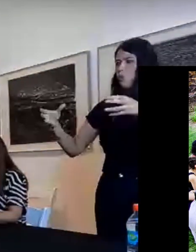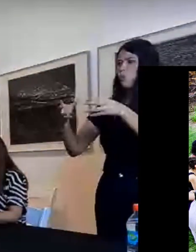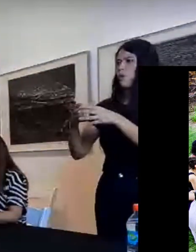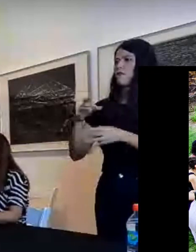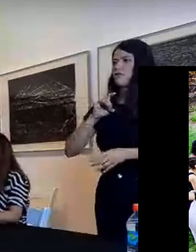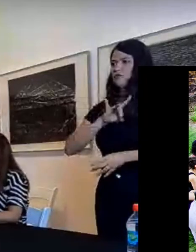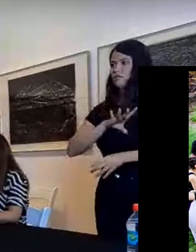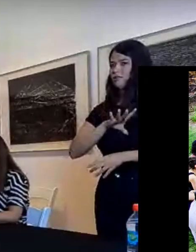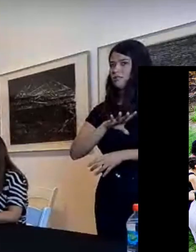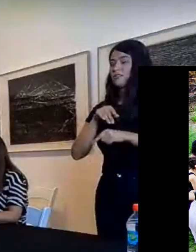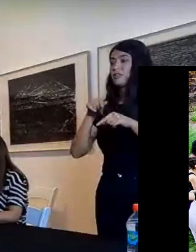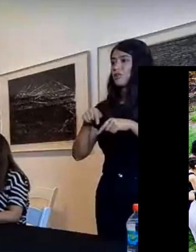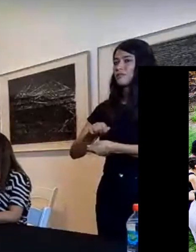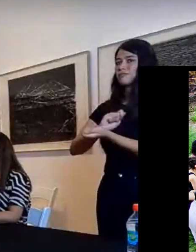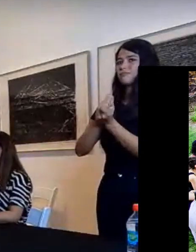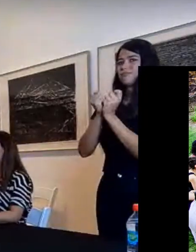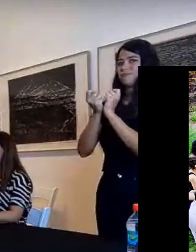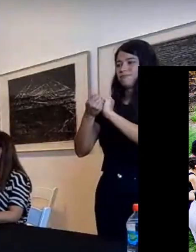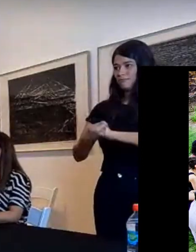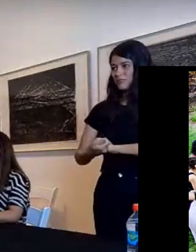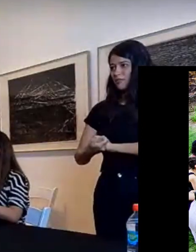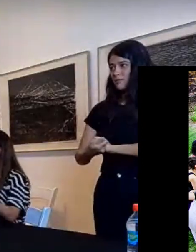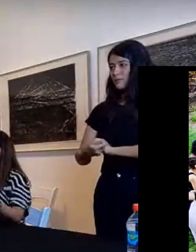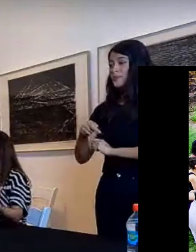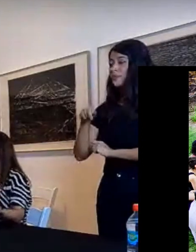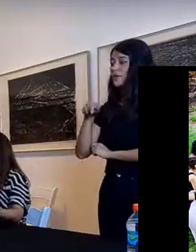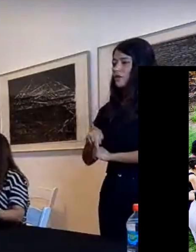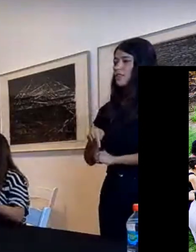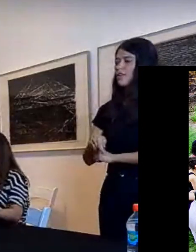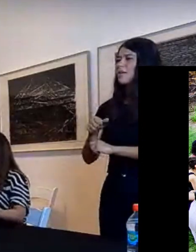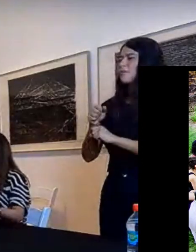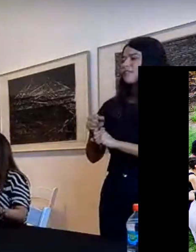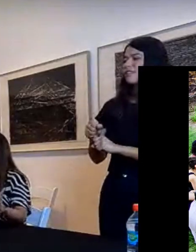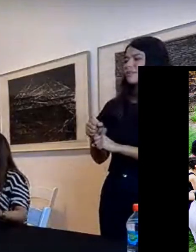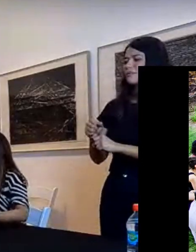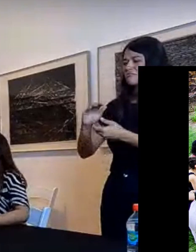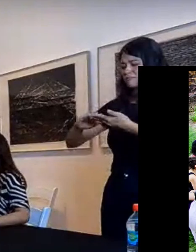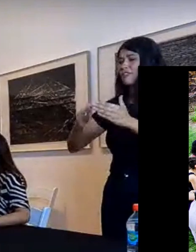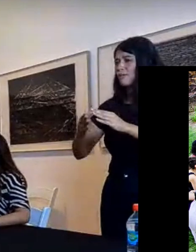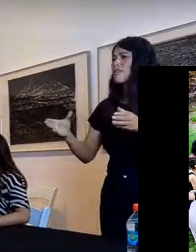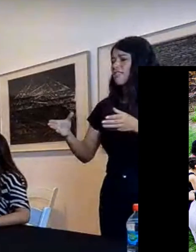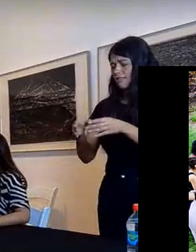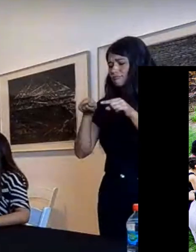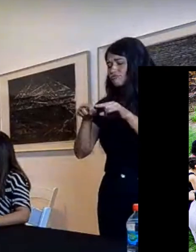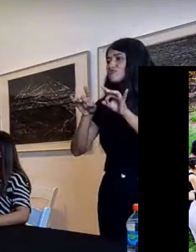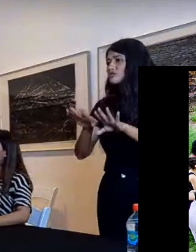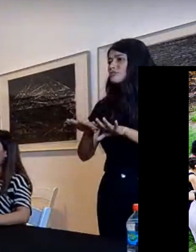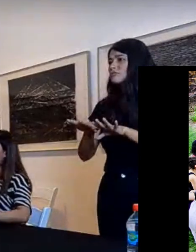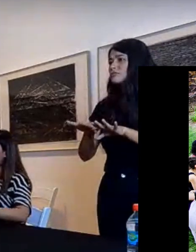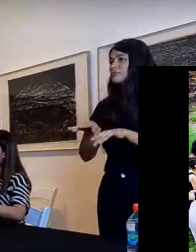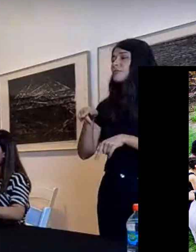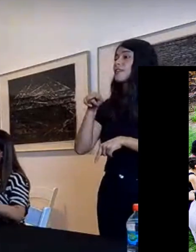hoy se había transformado, un pueblo que hoy día podemos quizás plantearlo como comunidades. Desde